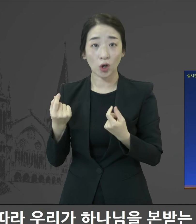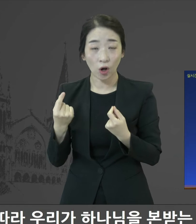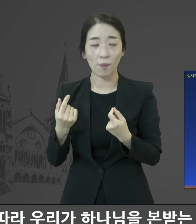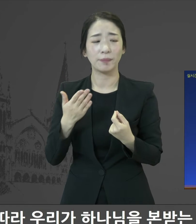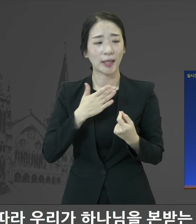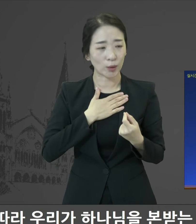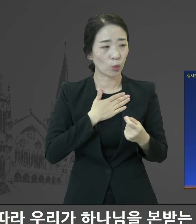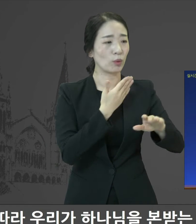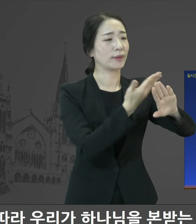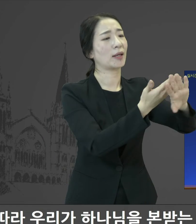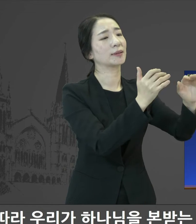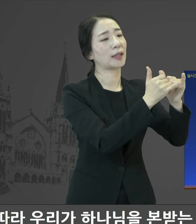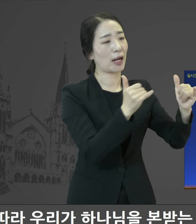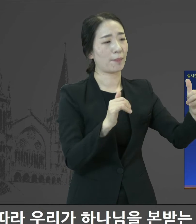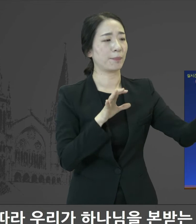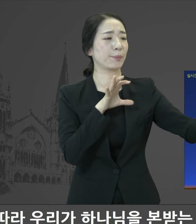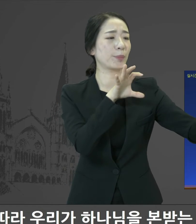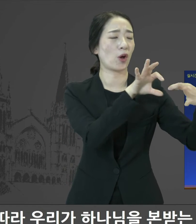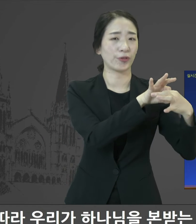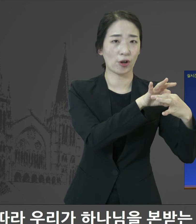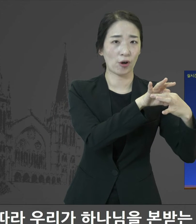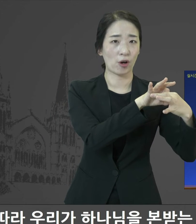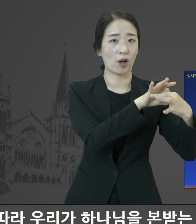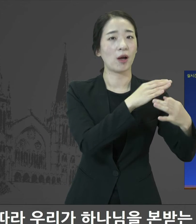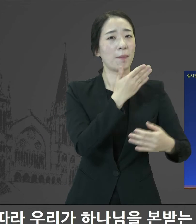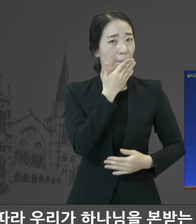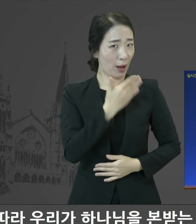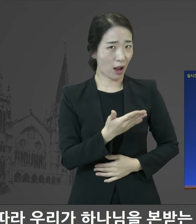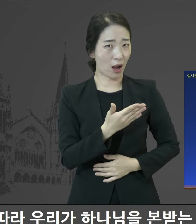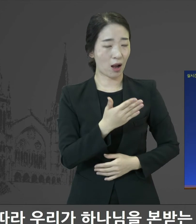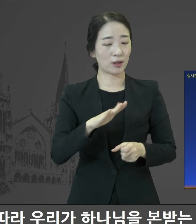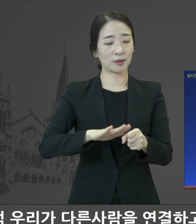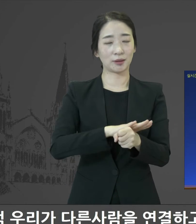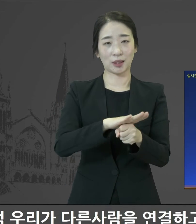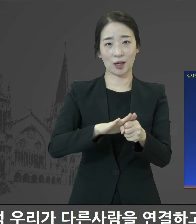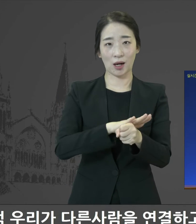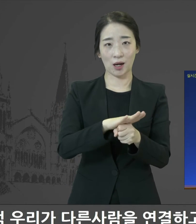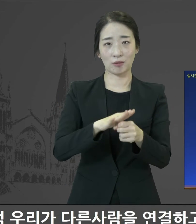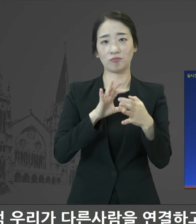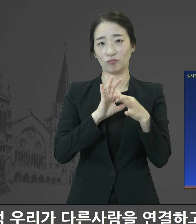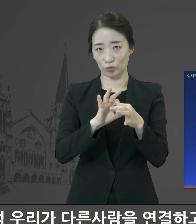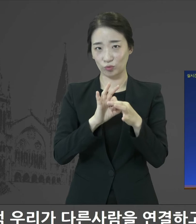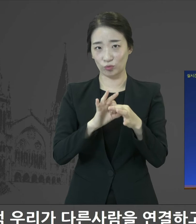있는 사랑 가운데 행하는 삶의 결과를 맛볼 수 있다는 것이죠.